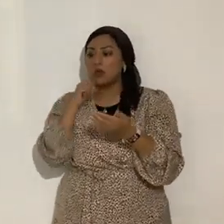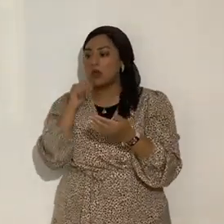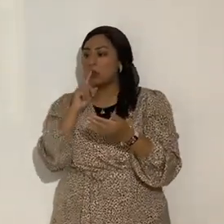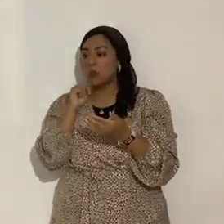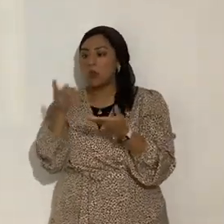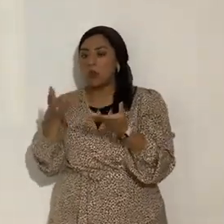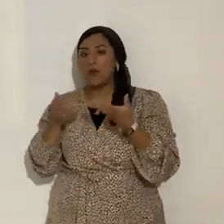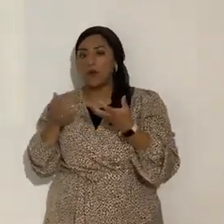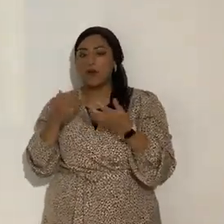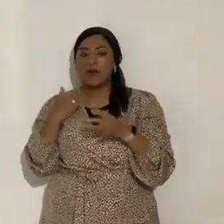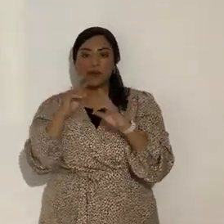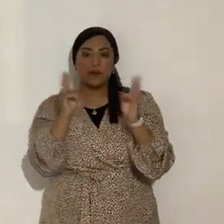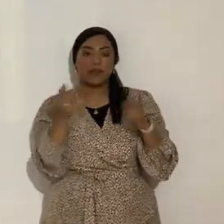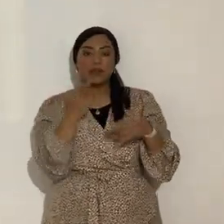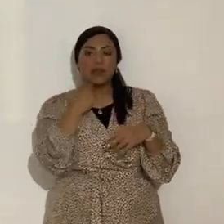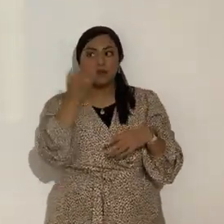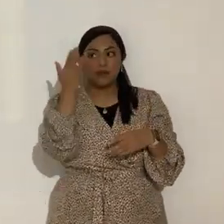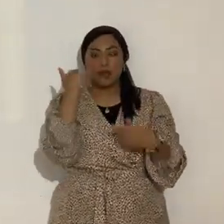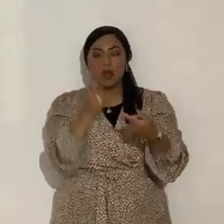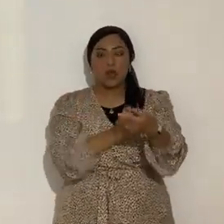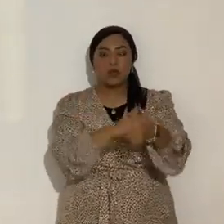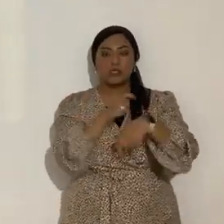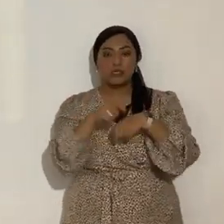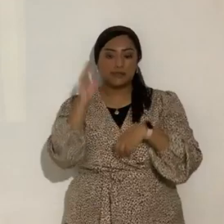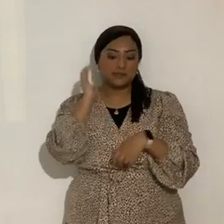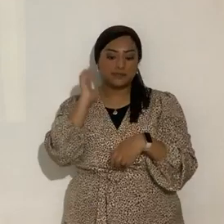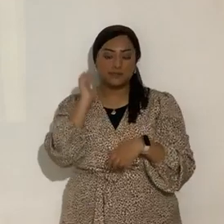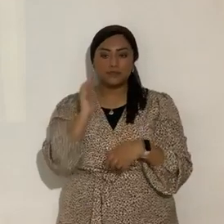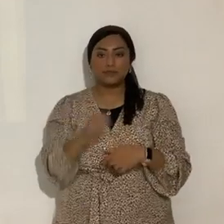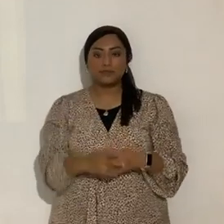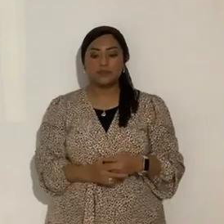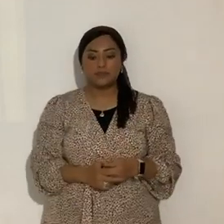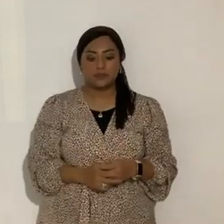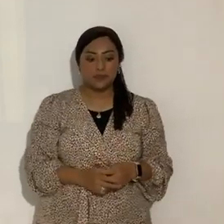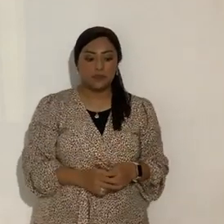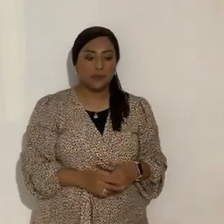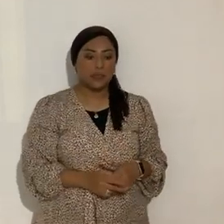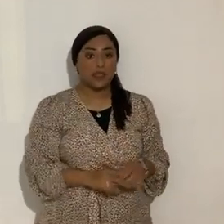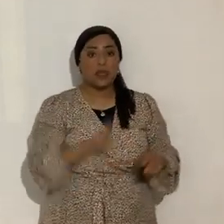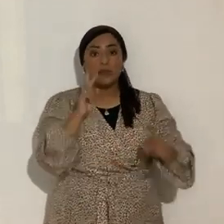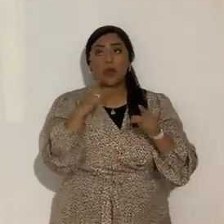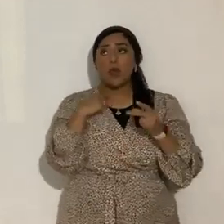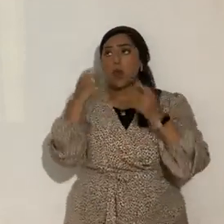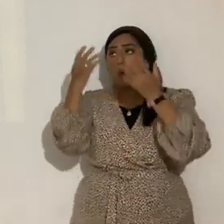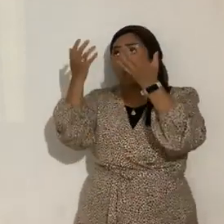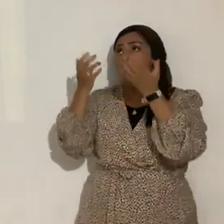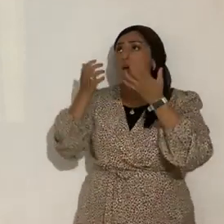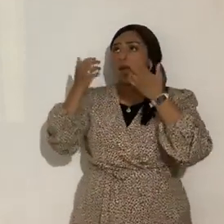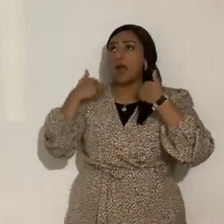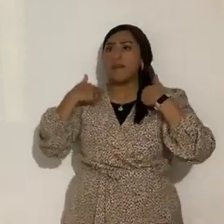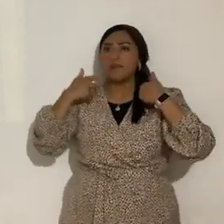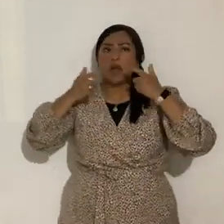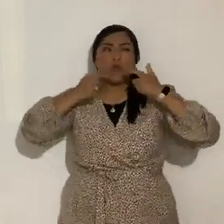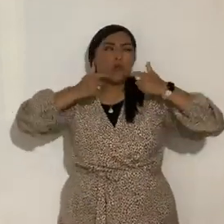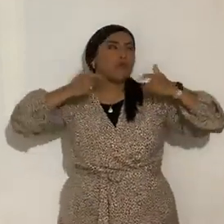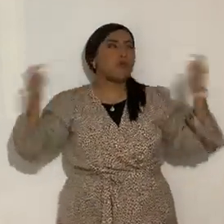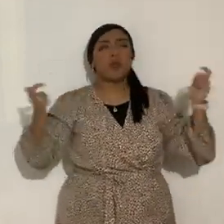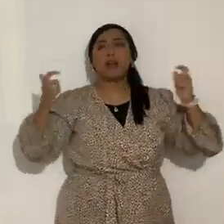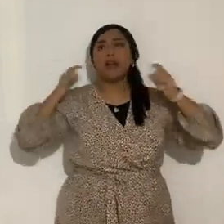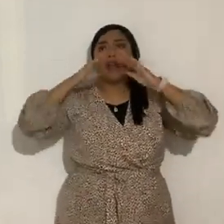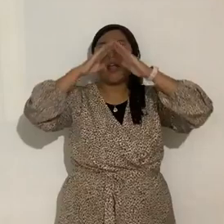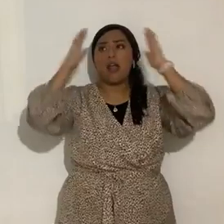realmente. Ya lo dije hace tiempo, perdón por los que ya escucharon esos ejemplos. Pide una casa, me gustaría tener una casa muy